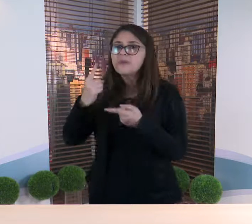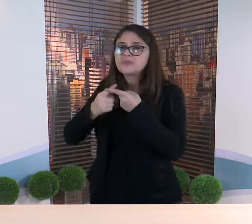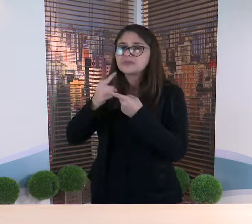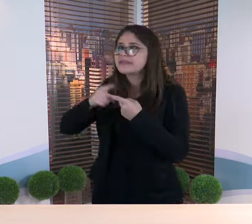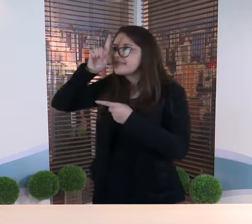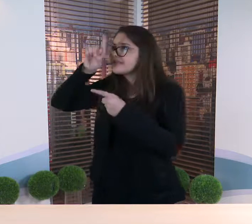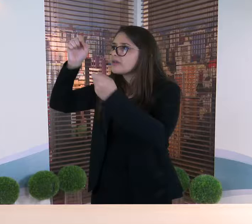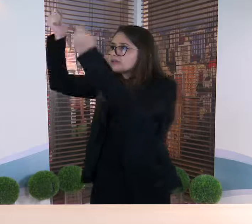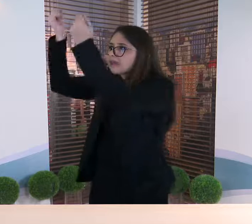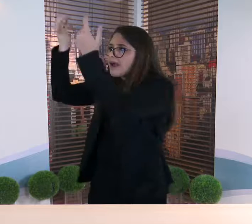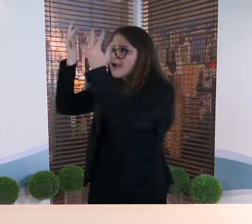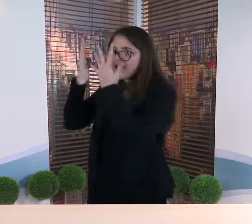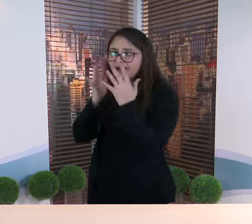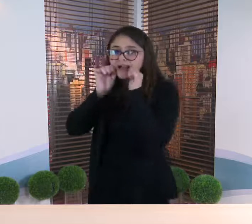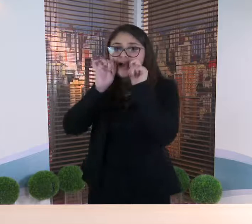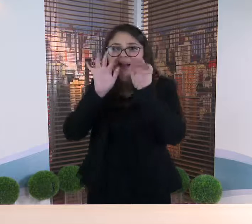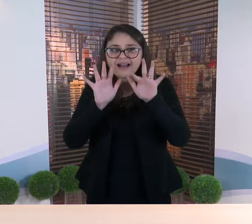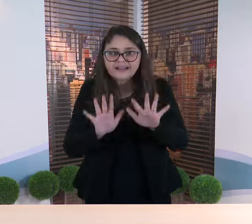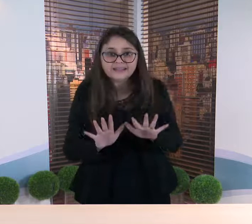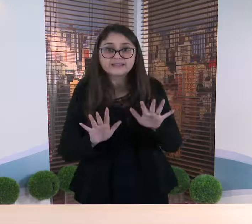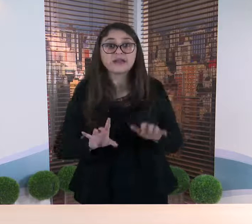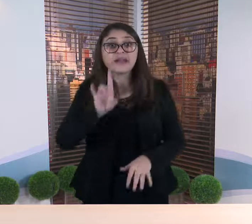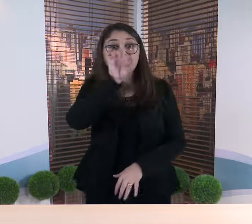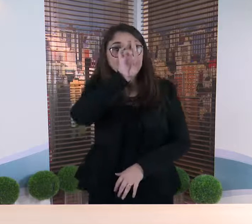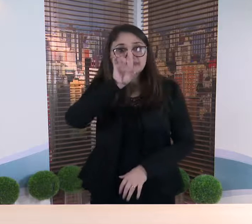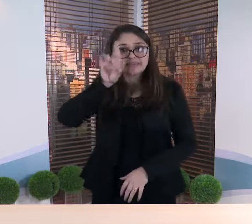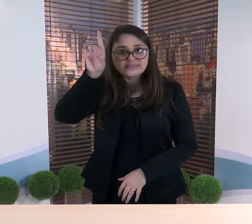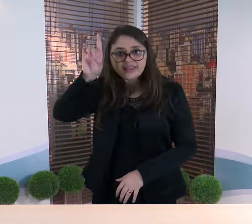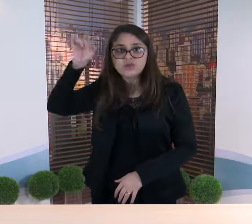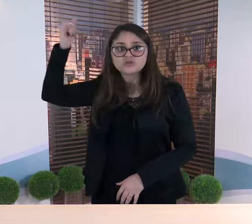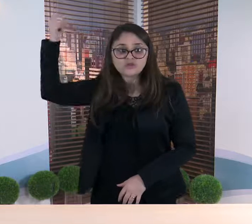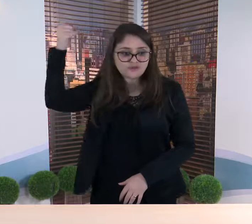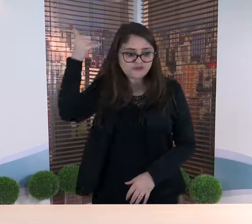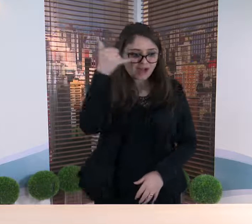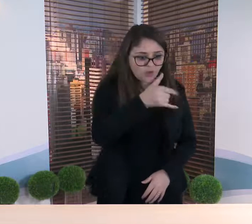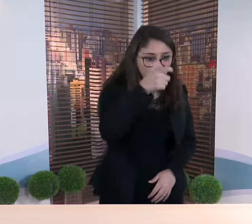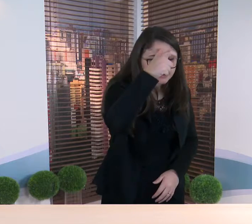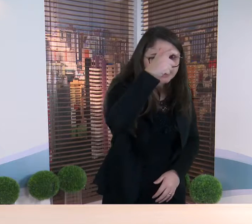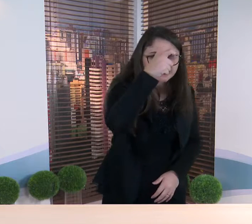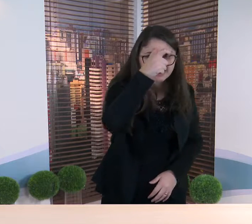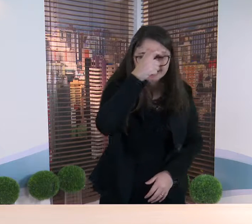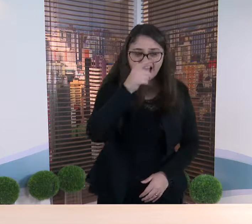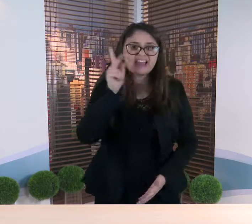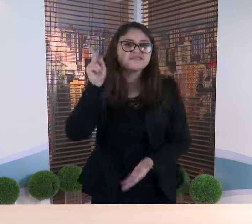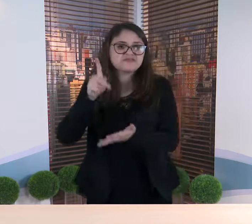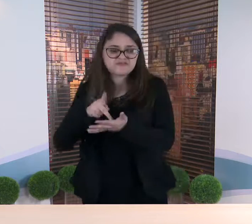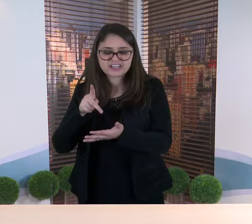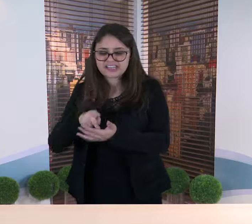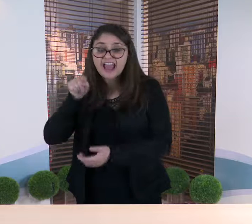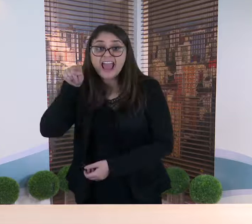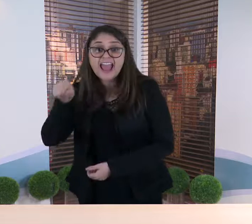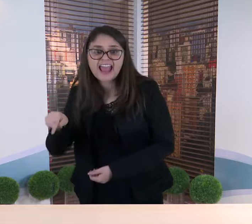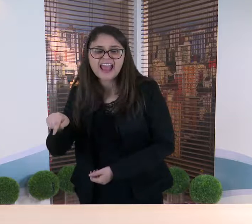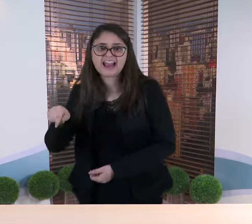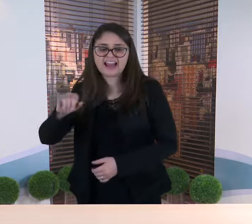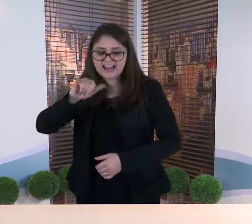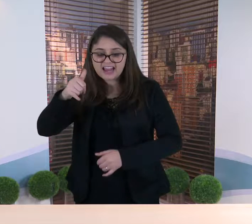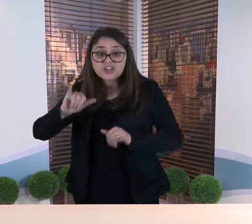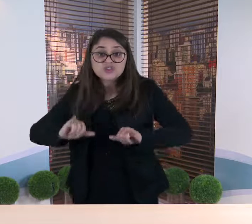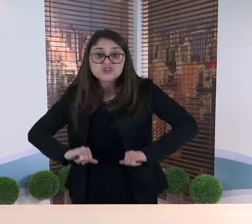bênçãos divinas. O que Deus havia falado sobre Jó era verdade. Jó acreditou que o